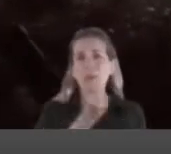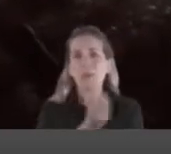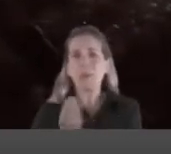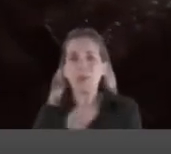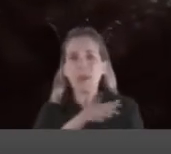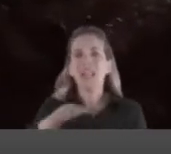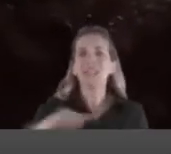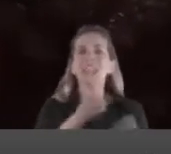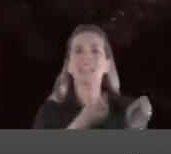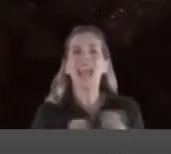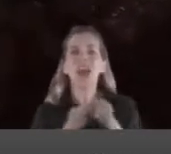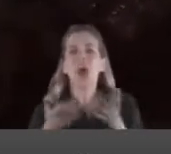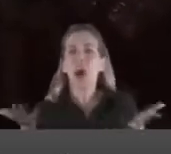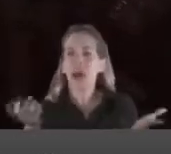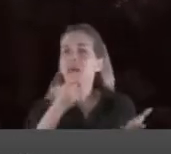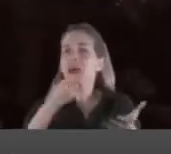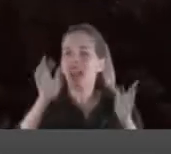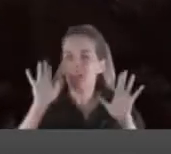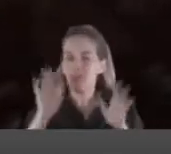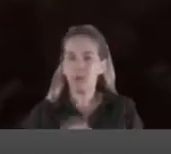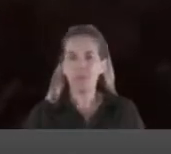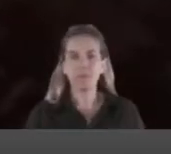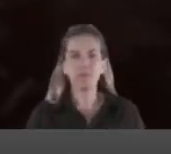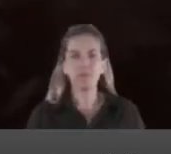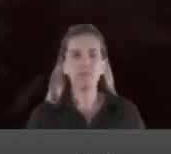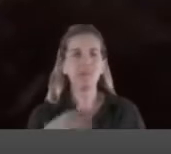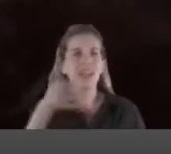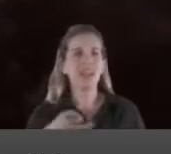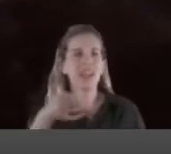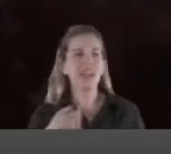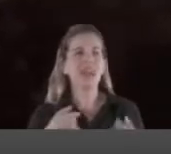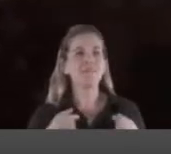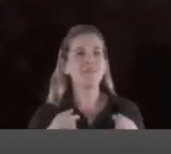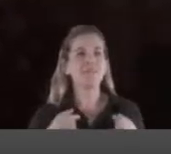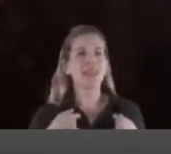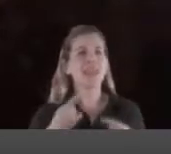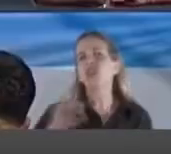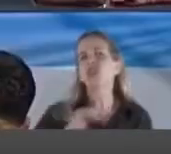caso. Ayer me decía un periodista, bueno, pero pasaron 2 años y medio